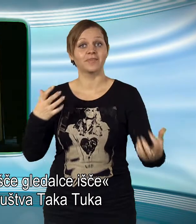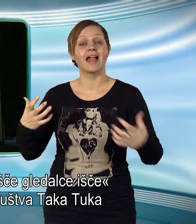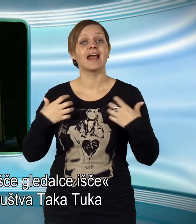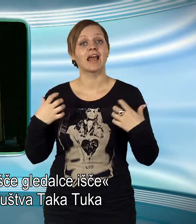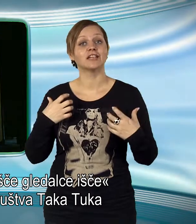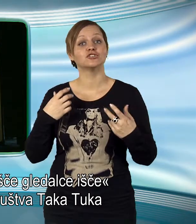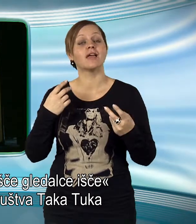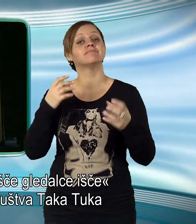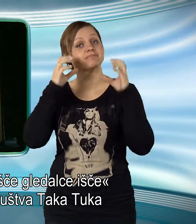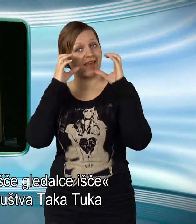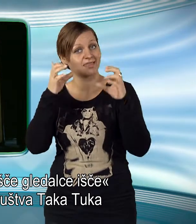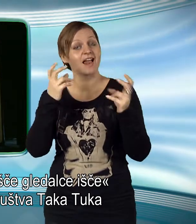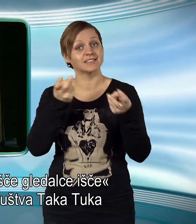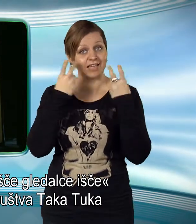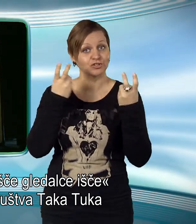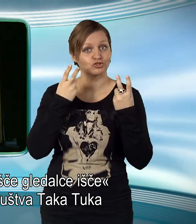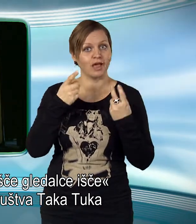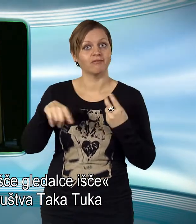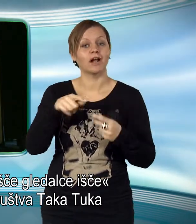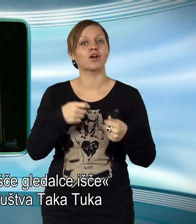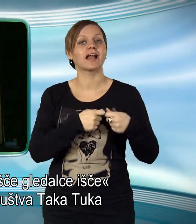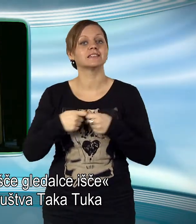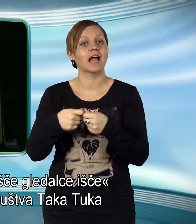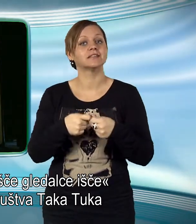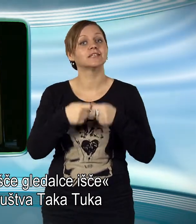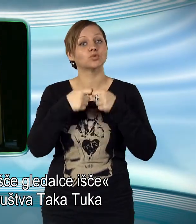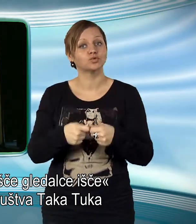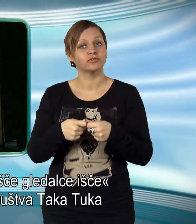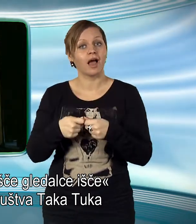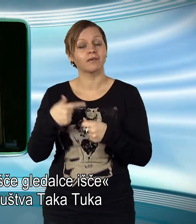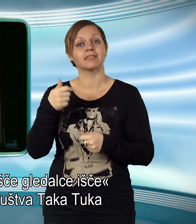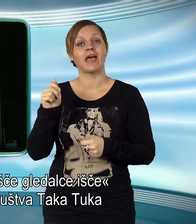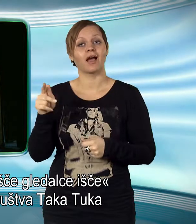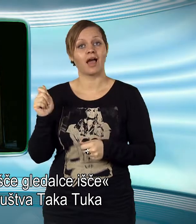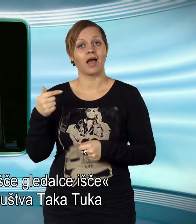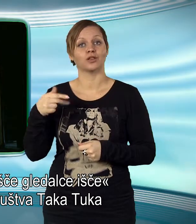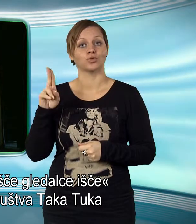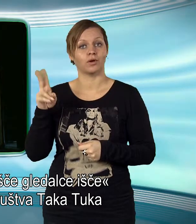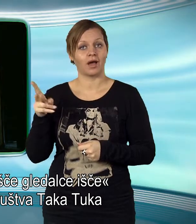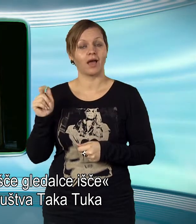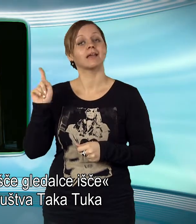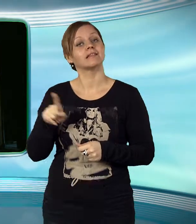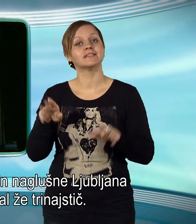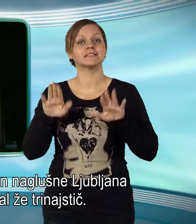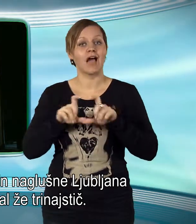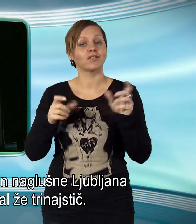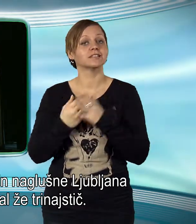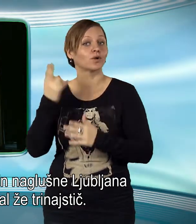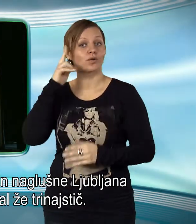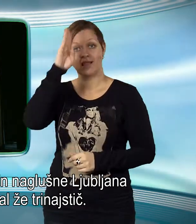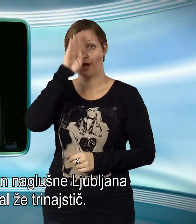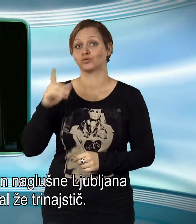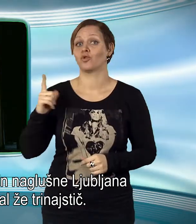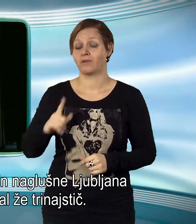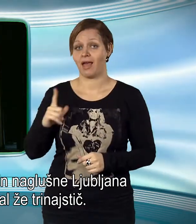Festival Gledališče gledalce išče v organizaciji društva Taka Tuka in Zavoda za gluhe in naglušne Ljubljana je letos potekal